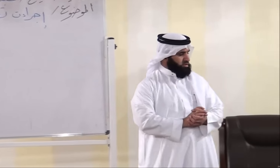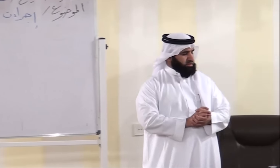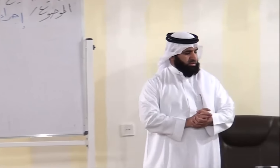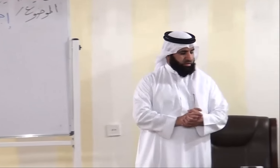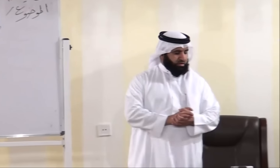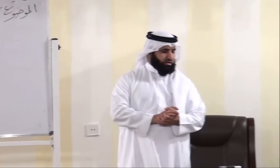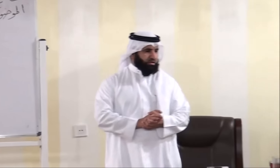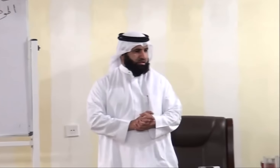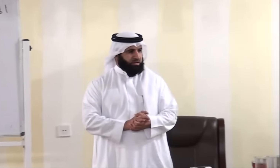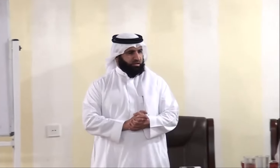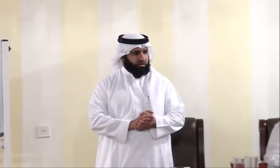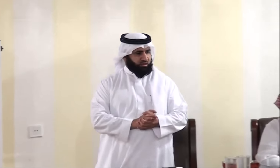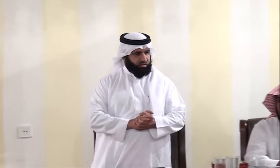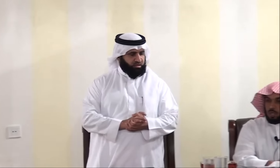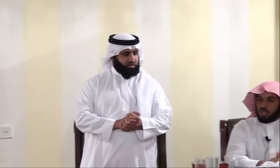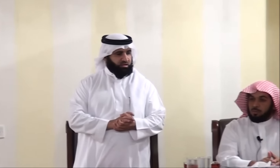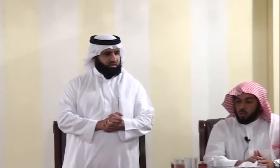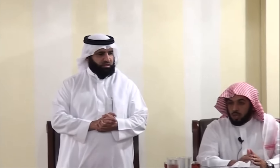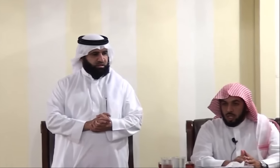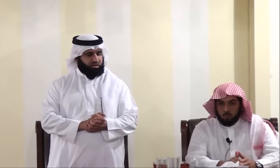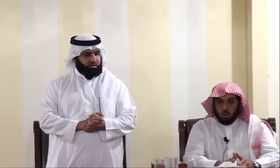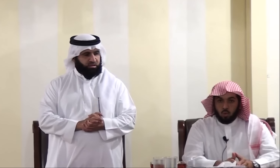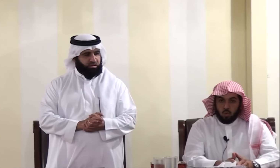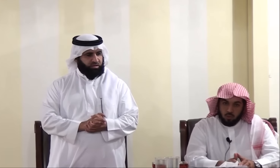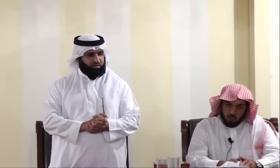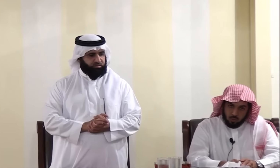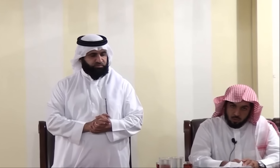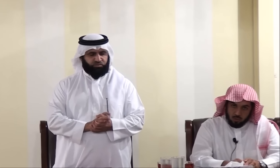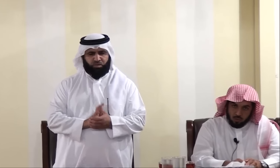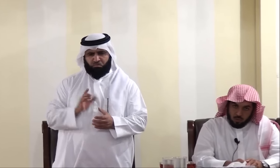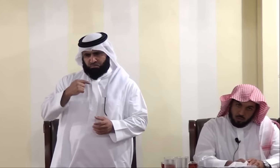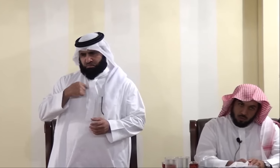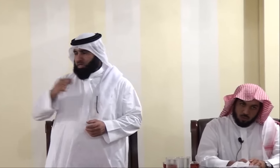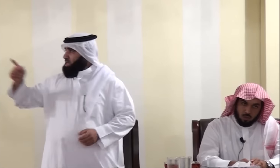المقصود العام للتركة هي ما يخلفه